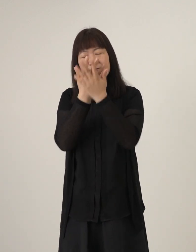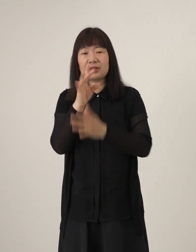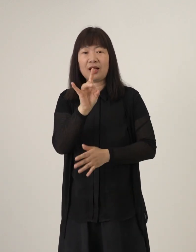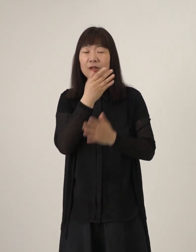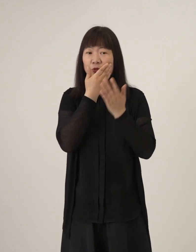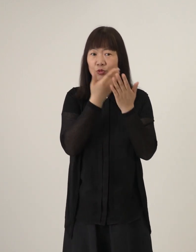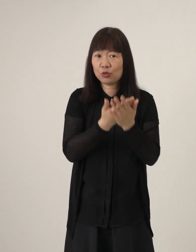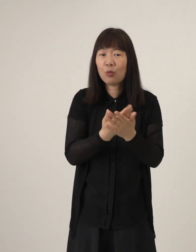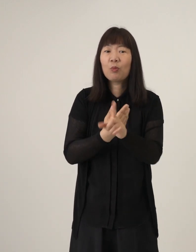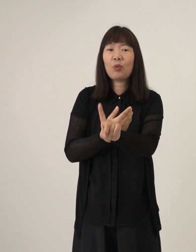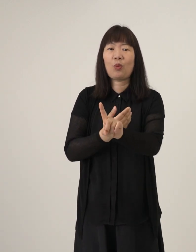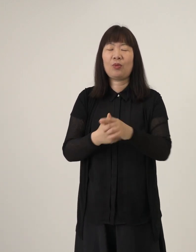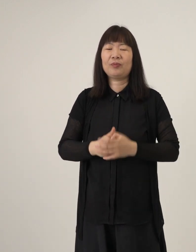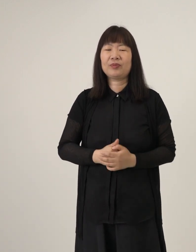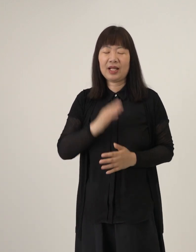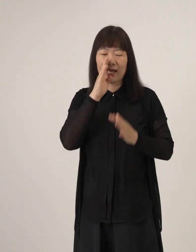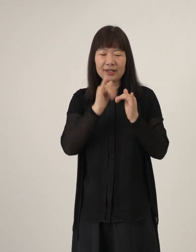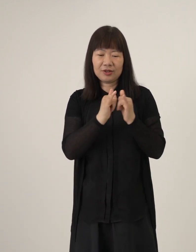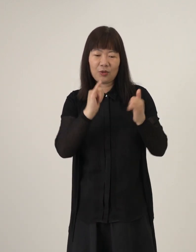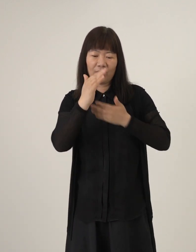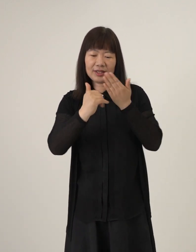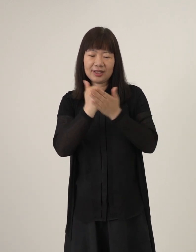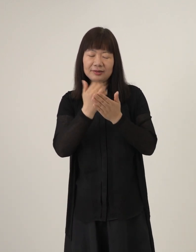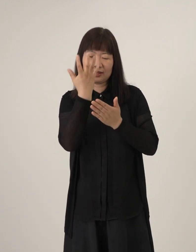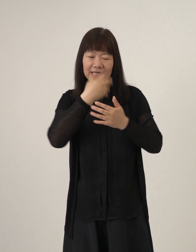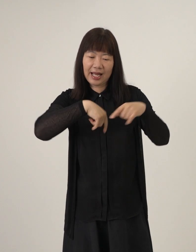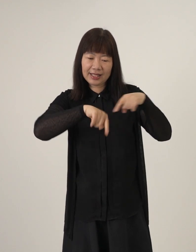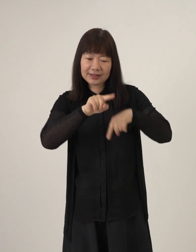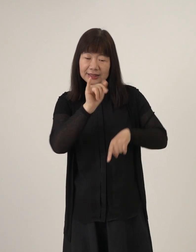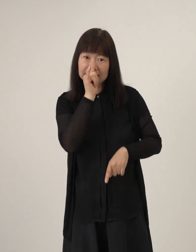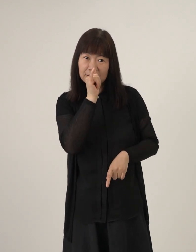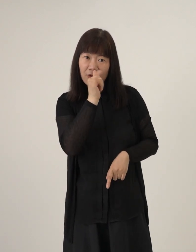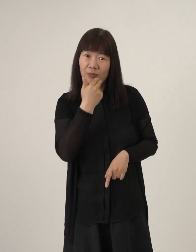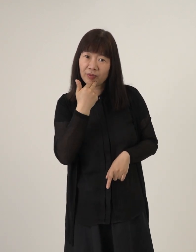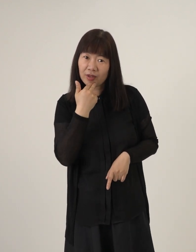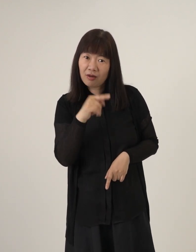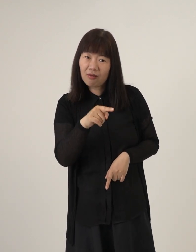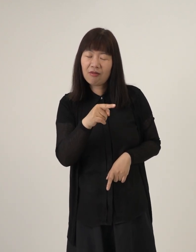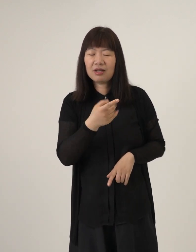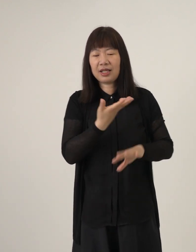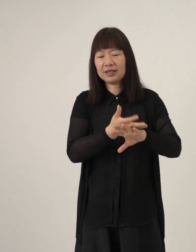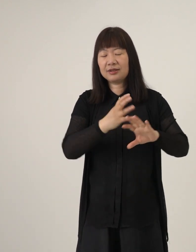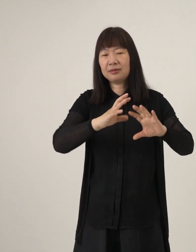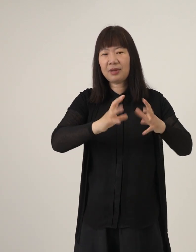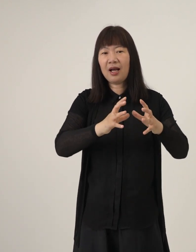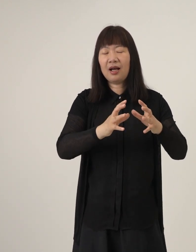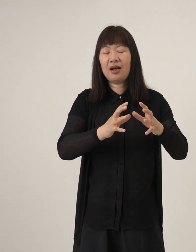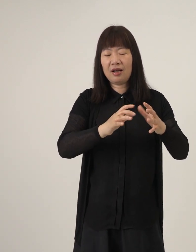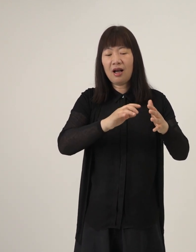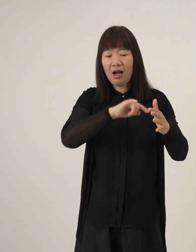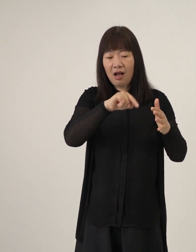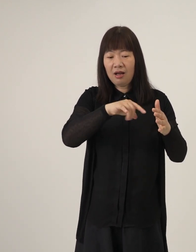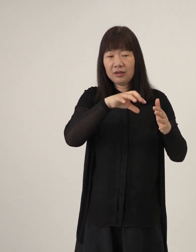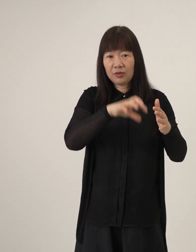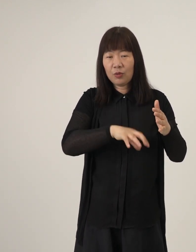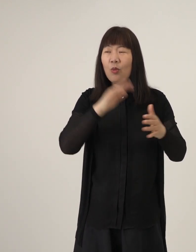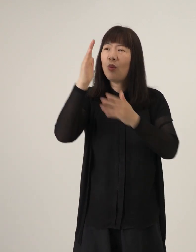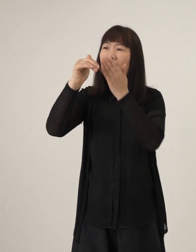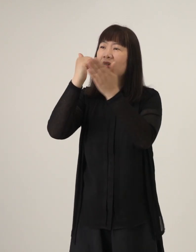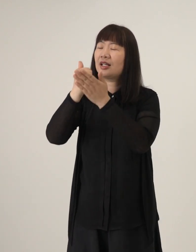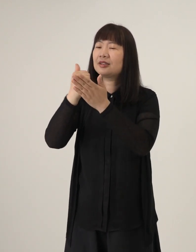중요한 것은 악인도 하나님이 다스립니까 안 다스립니까? 이방 나라도 주의 주권 속에 있는